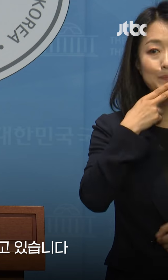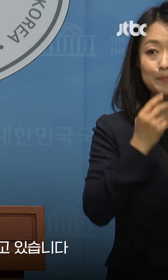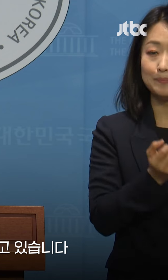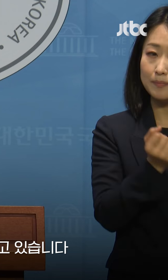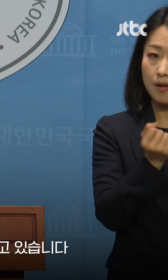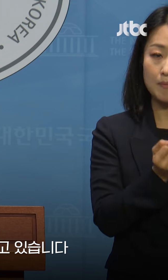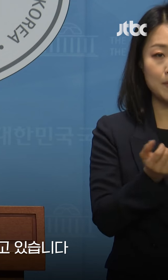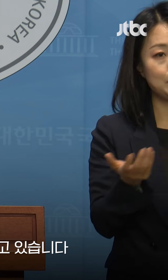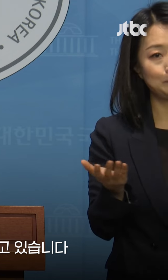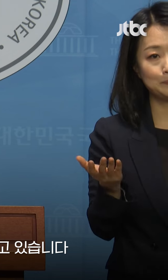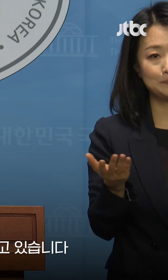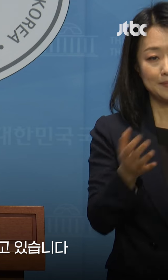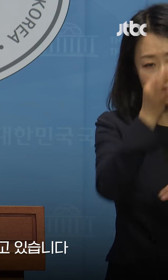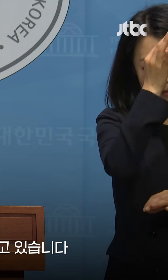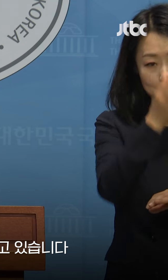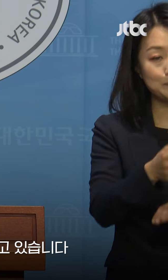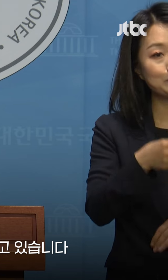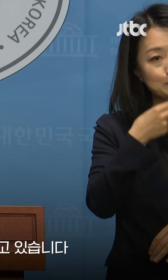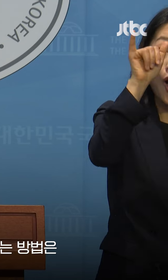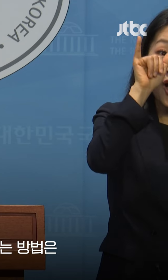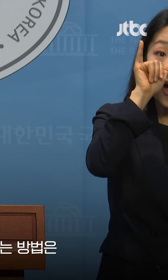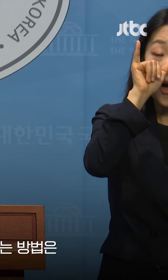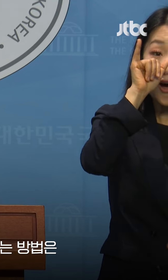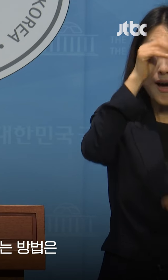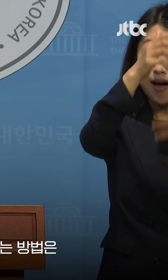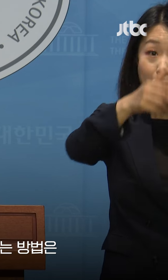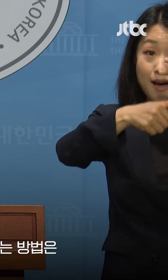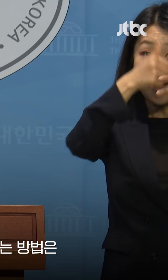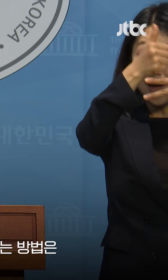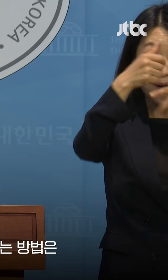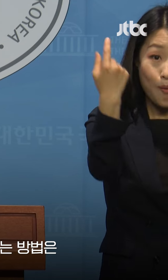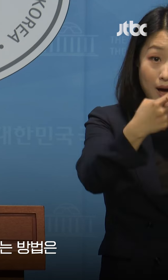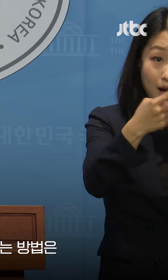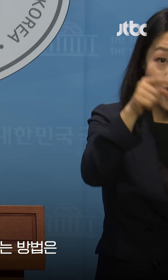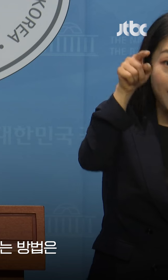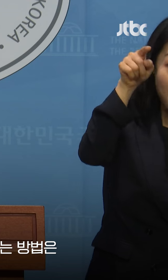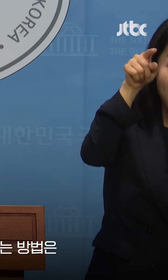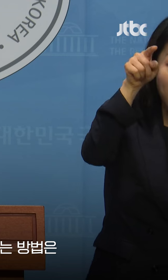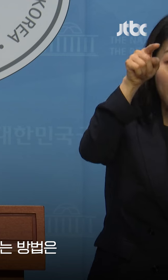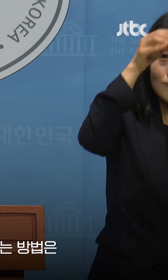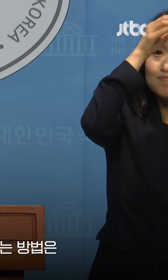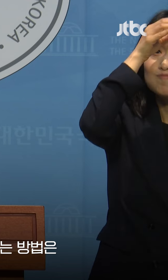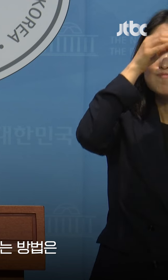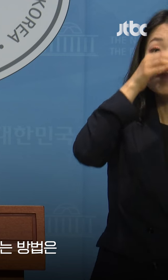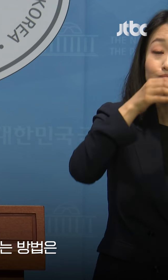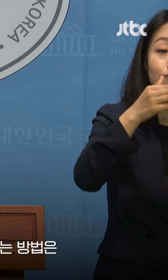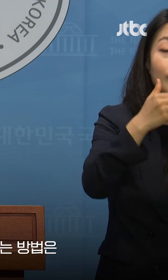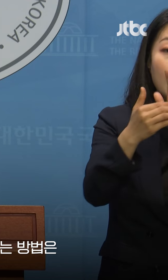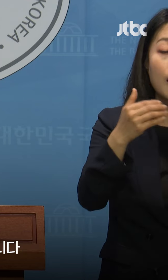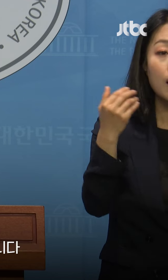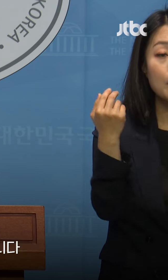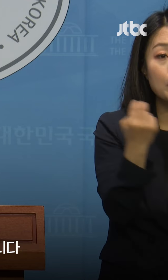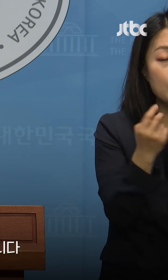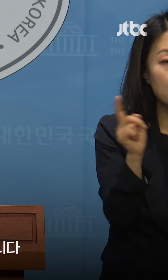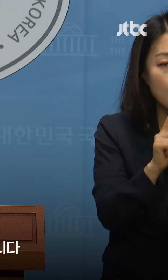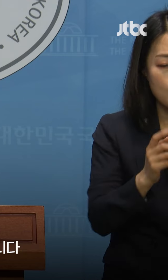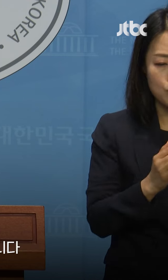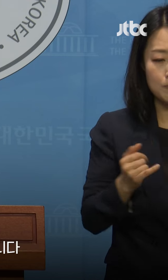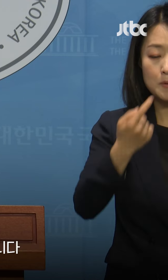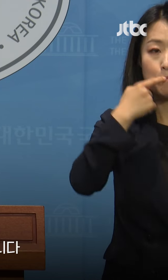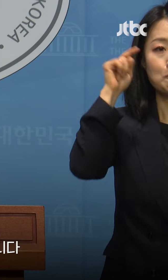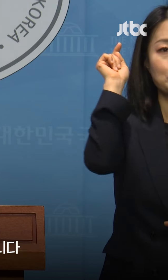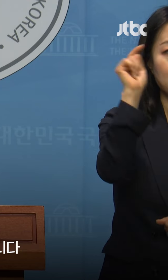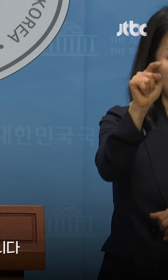해명이나 사과도 하지 않고 있습니다. 결국 김건희 여사의 후한무치한 행보를 막는 방법은 국민의